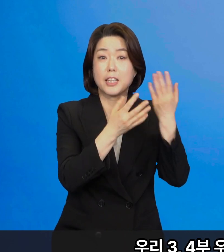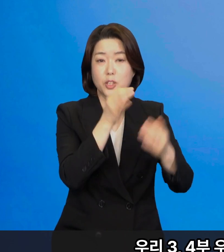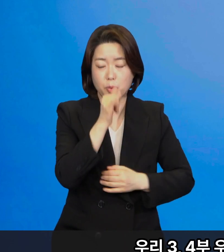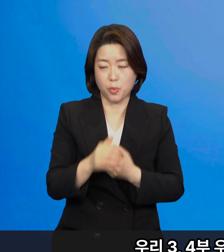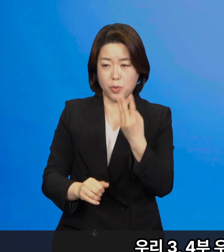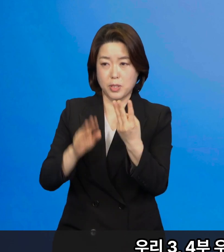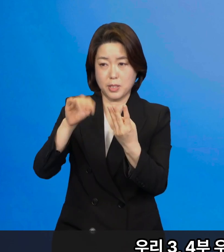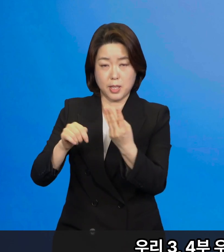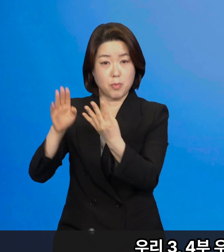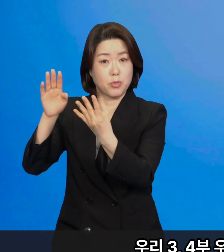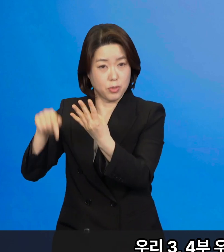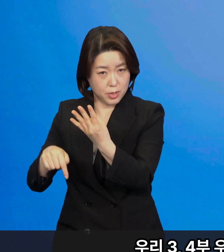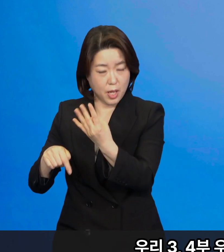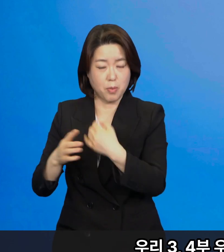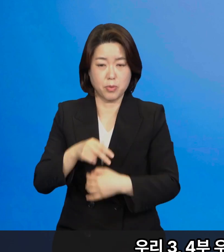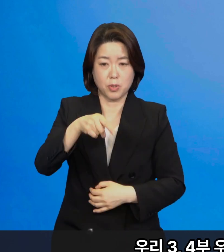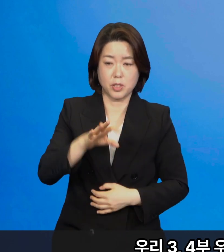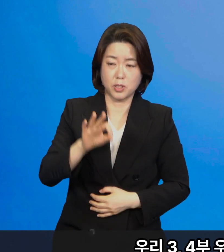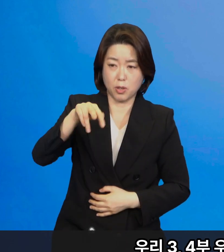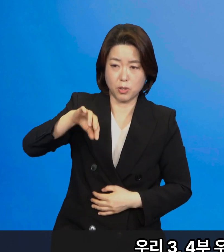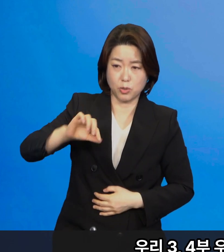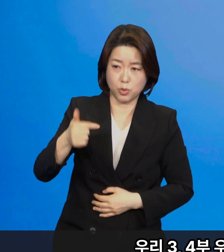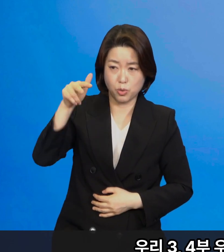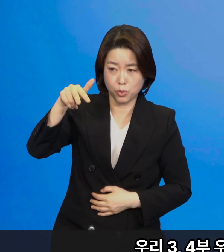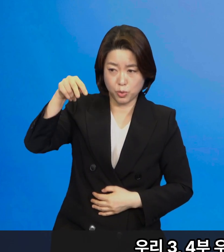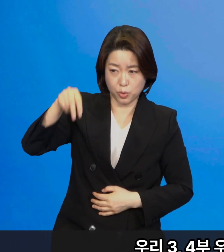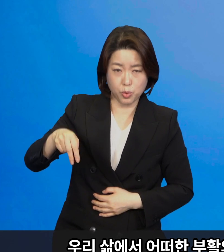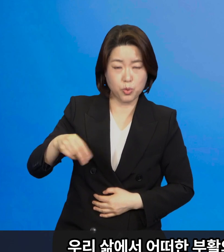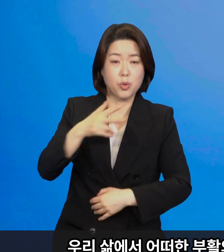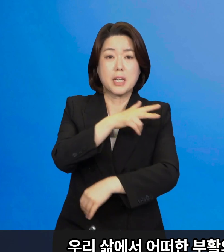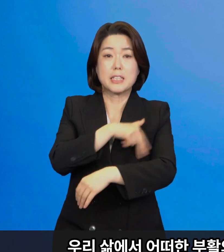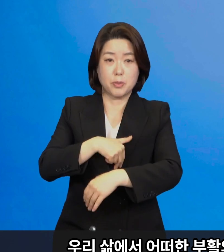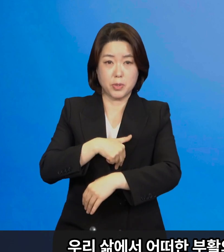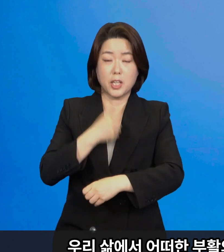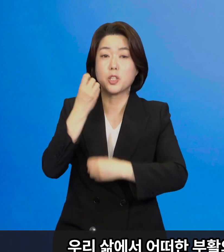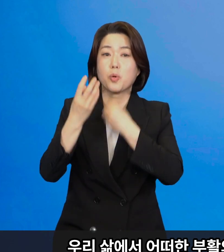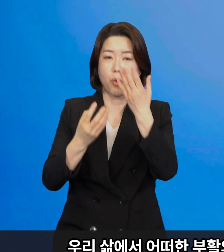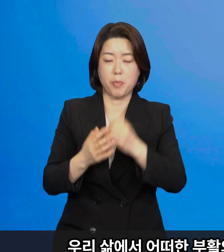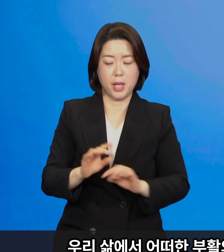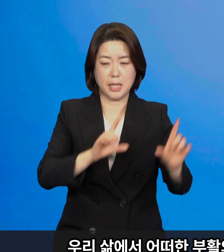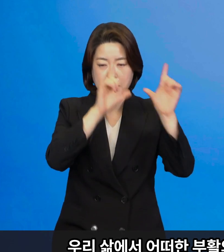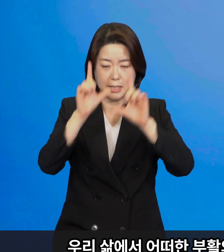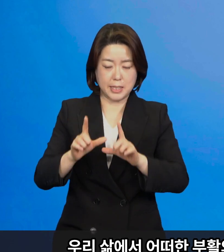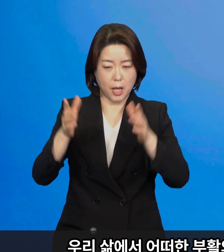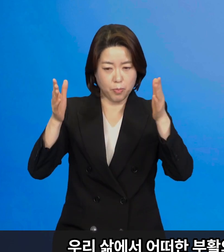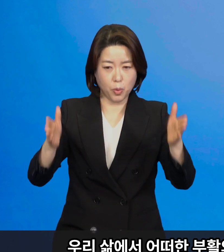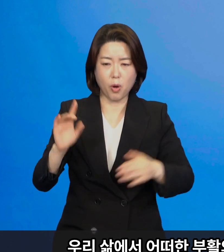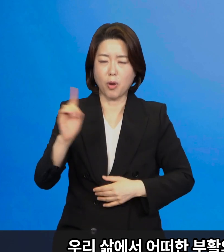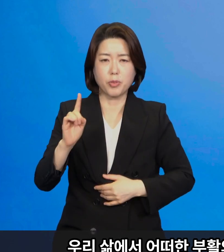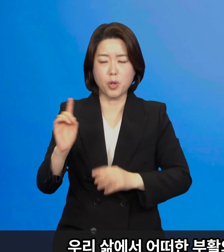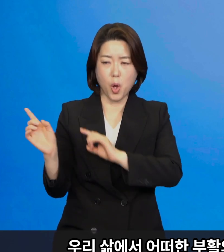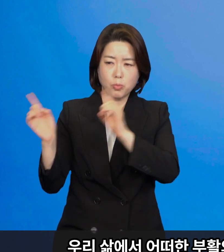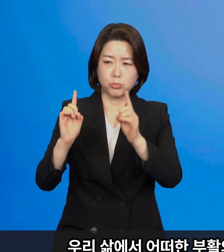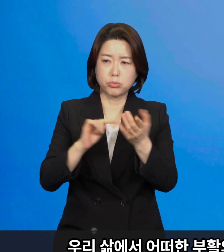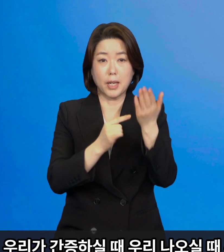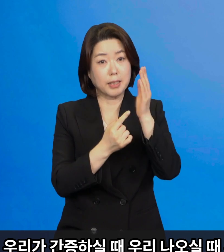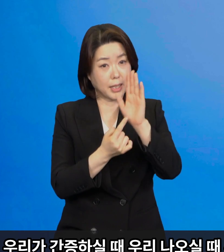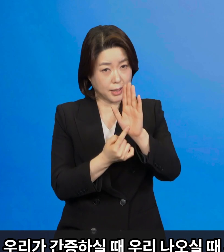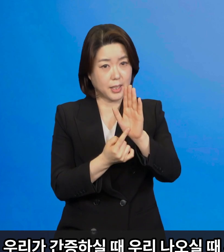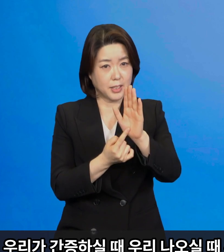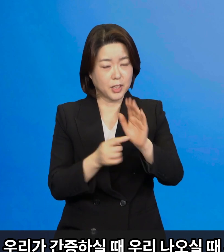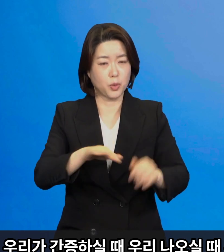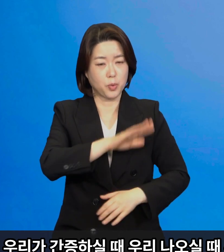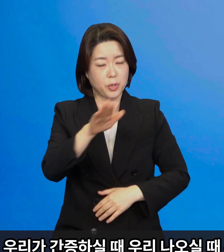3, 4부 우리 성준규 집사님, 우리 삶에서 어떠한 부활의 능력이 나타나고 있는지를